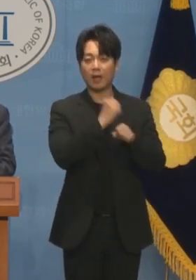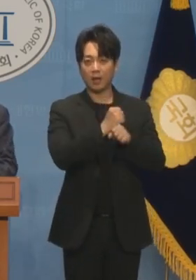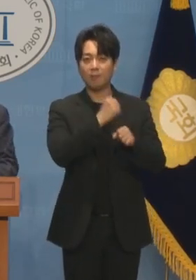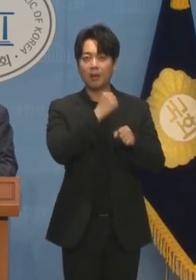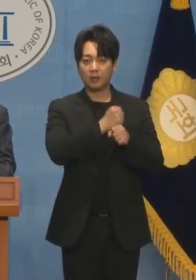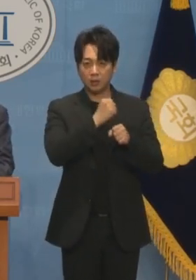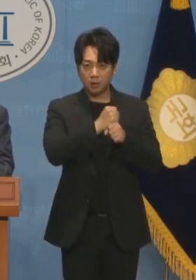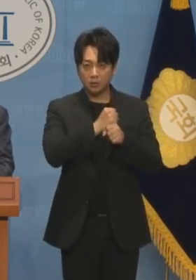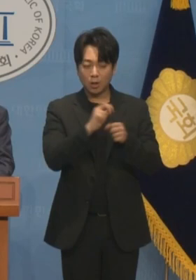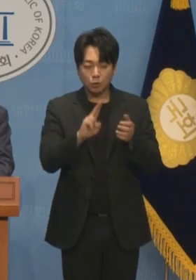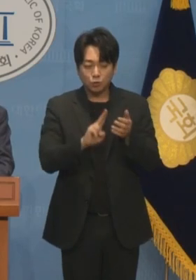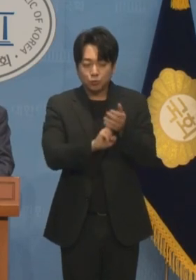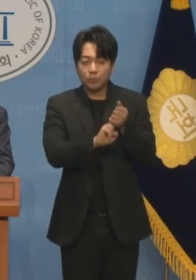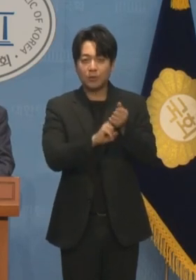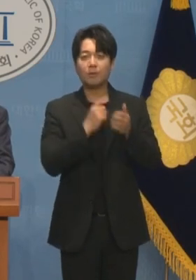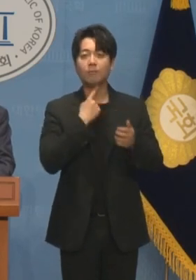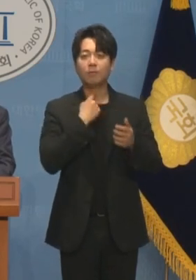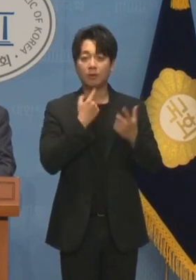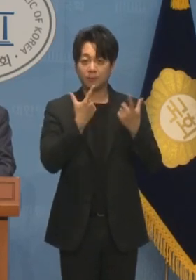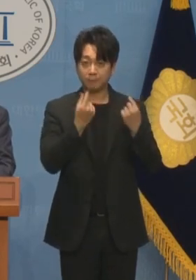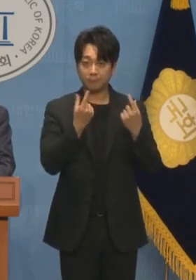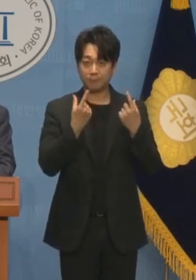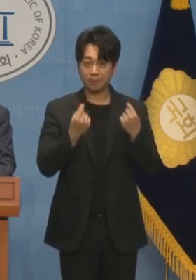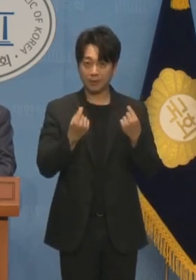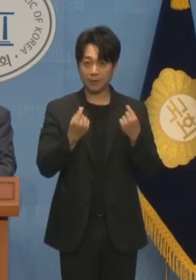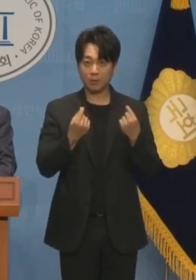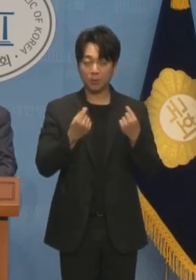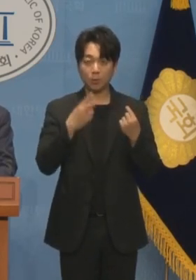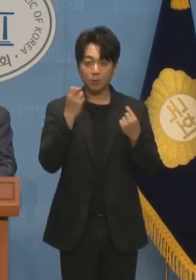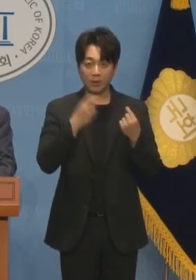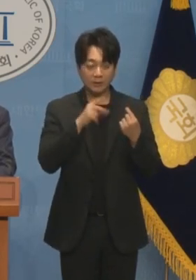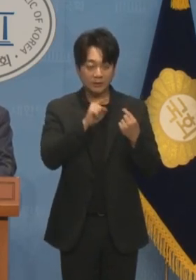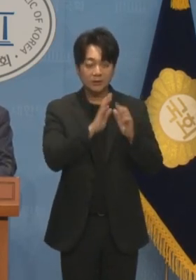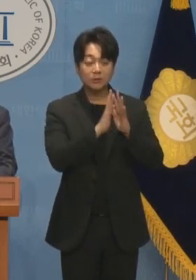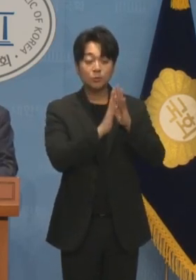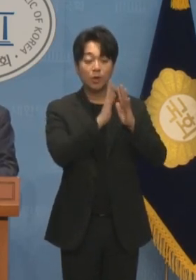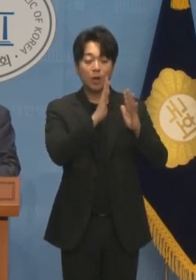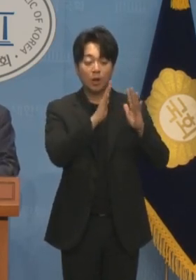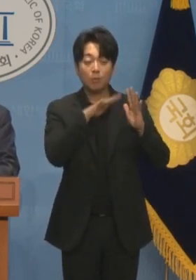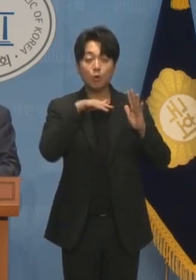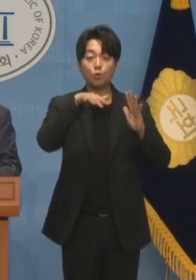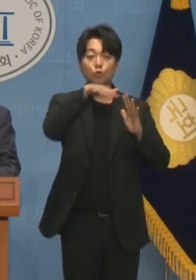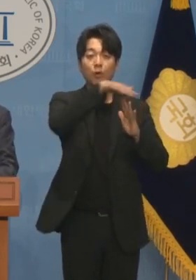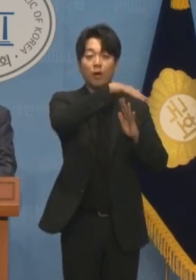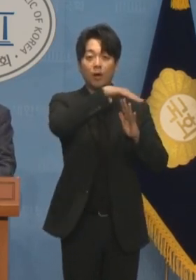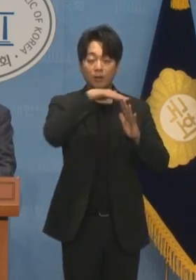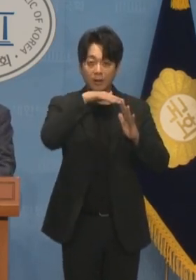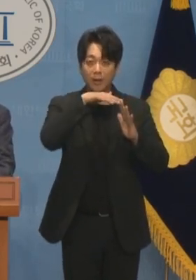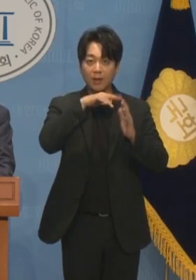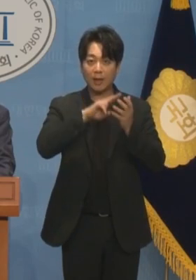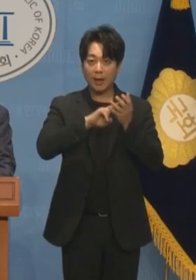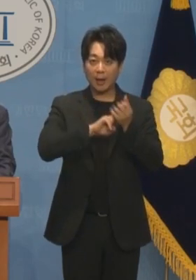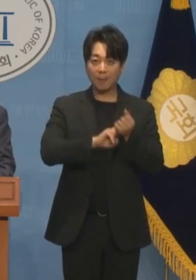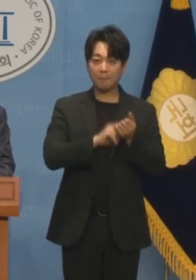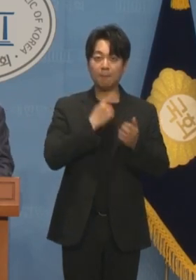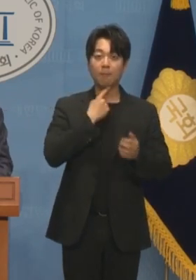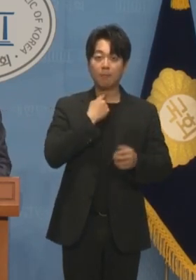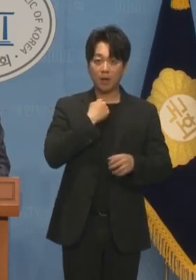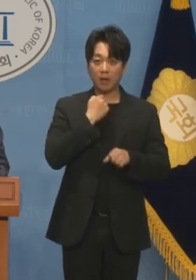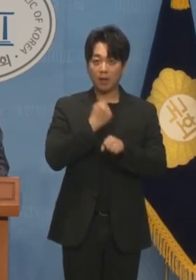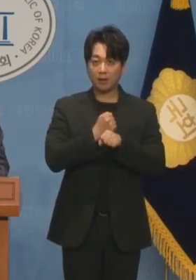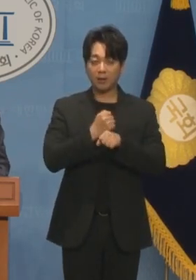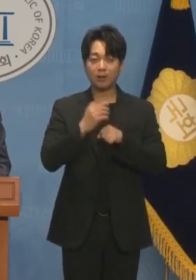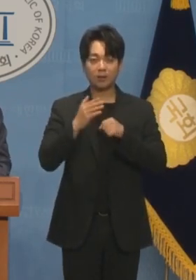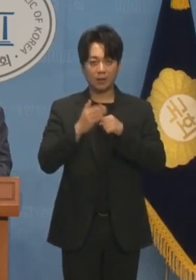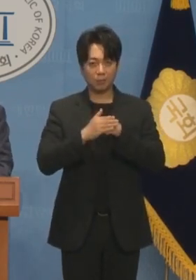위에 여러 가지로 위장 작업을 했기 때문에 대충